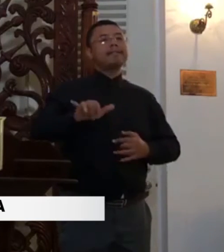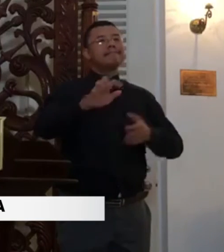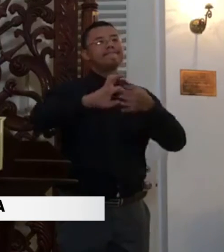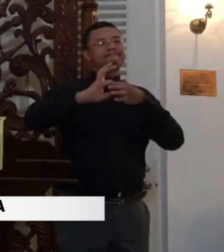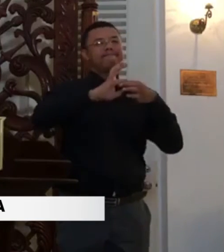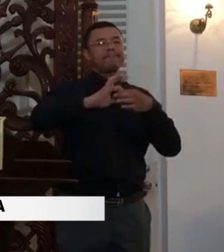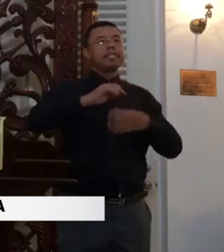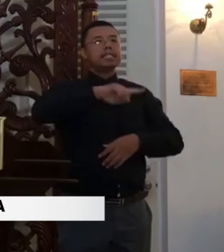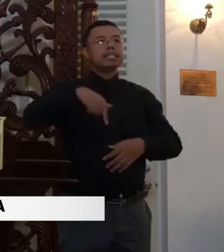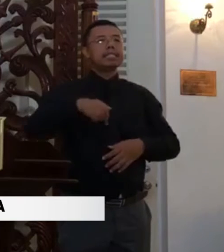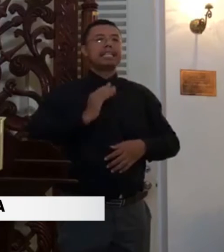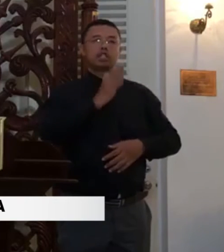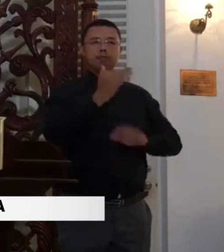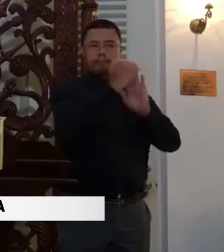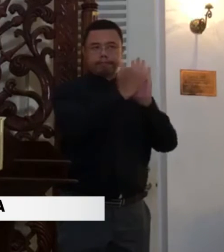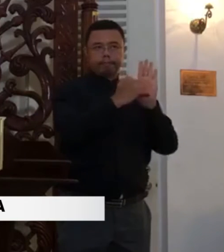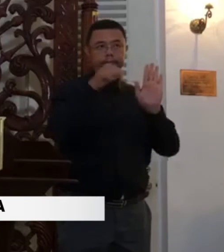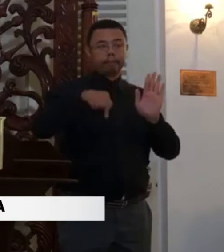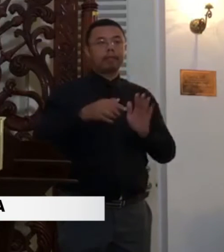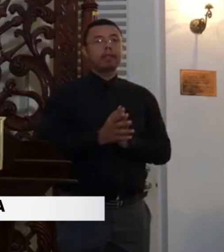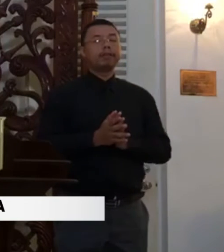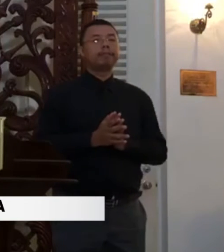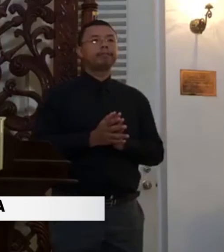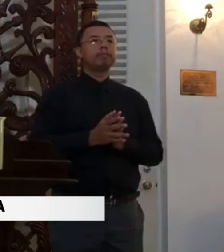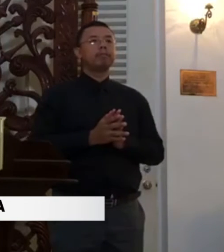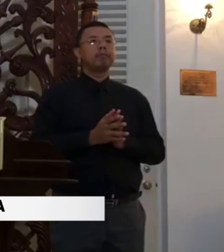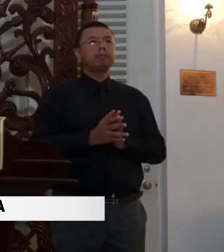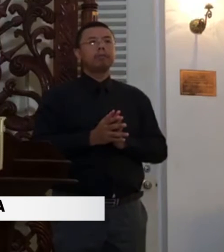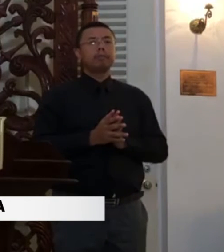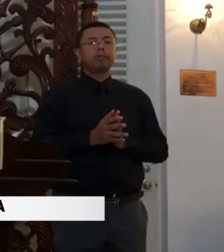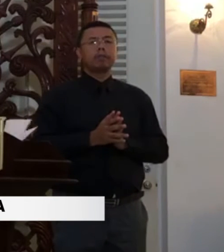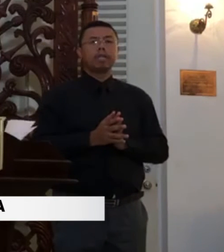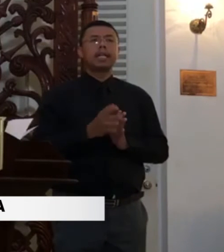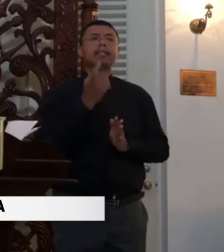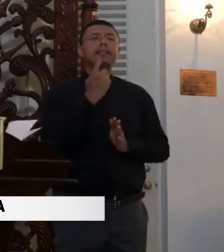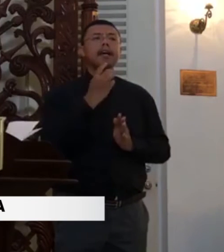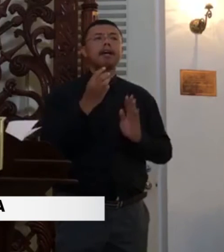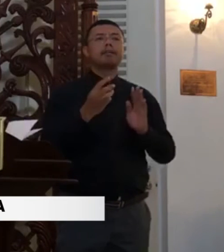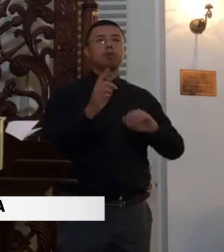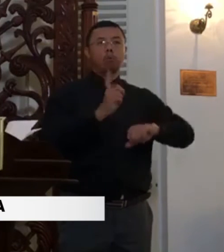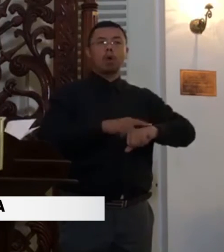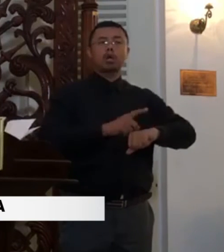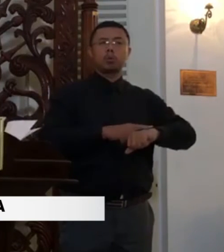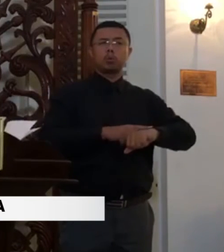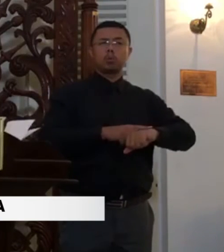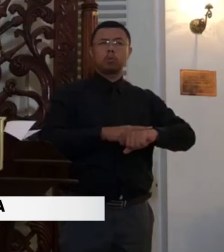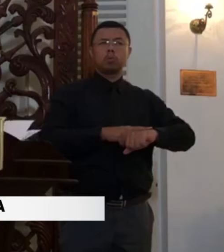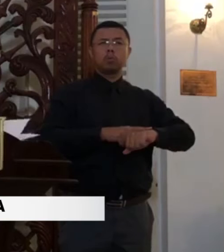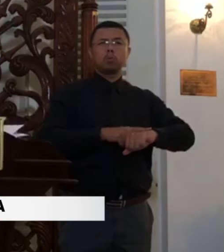kita mentaati. Adapun terkait dengan masa